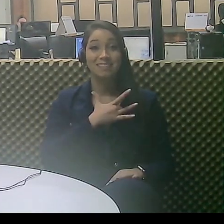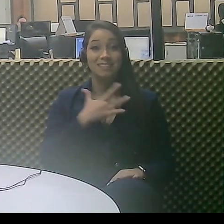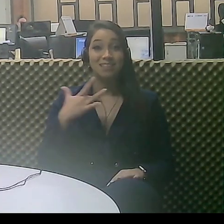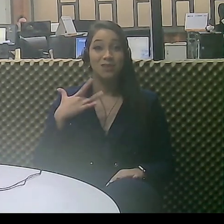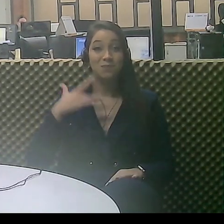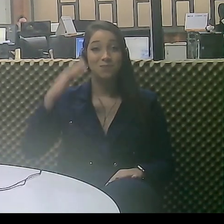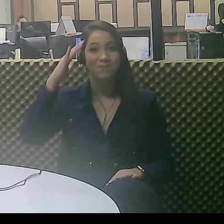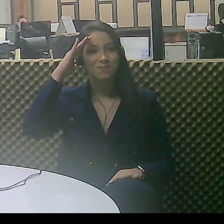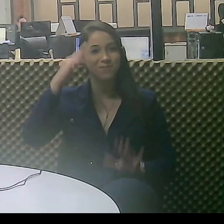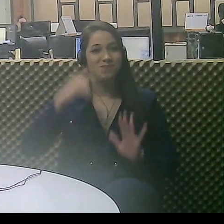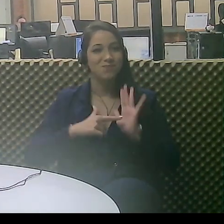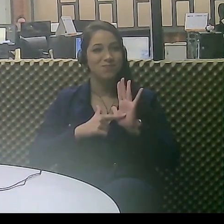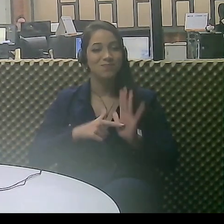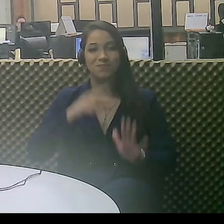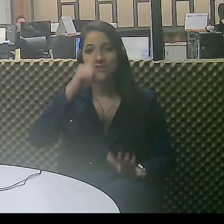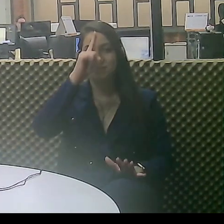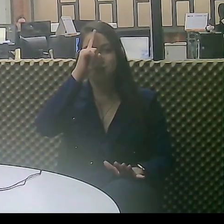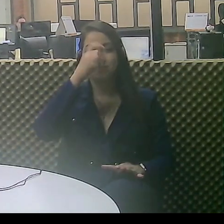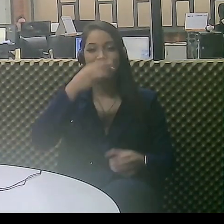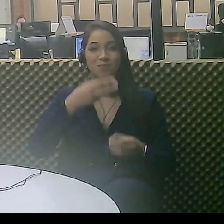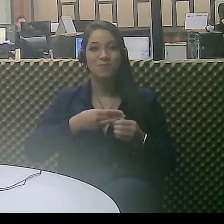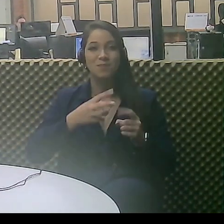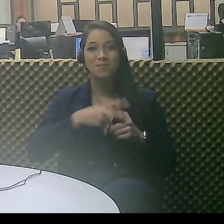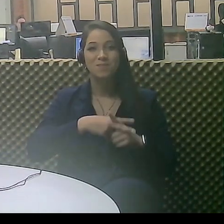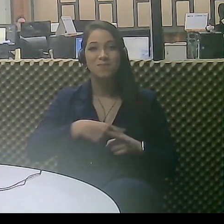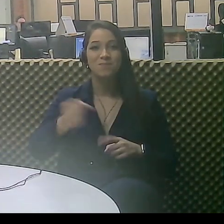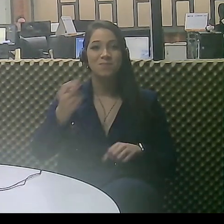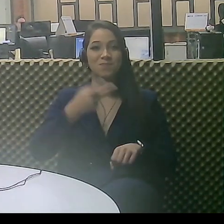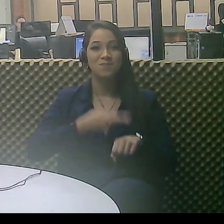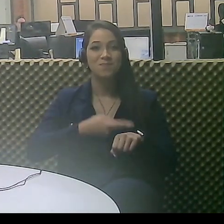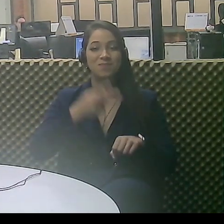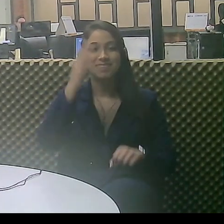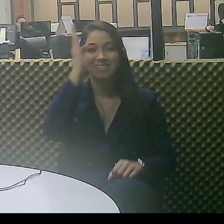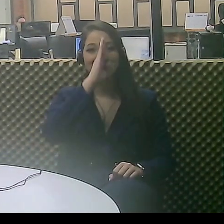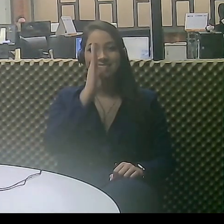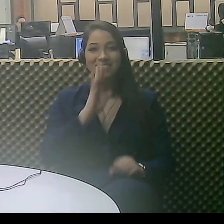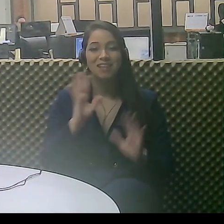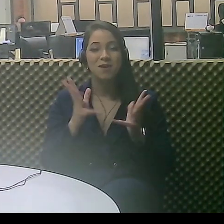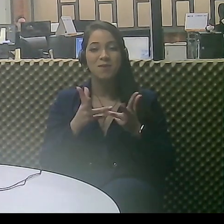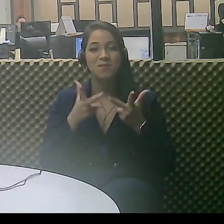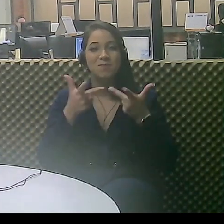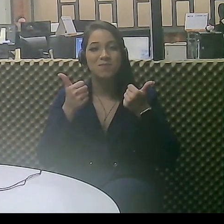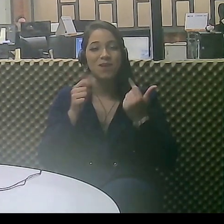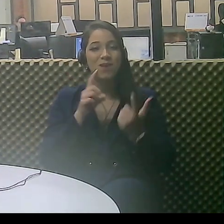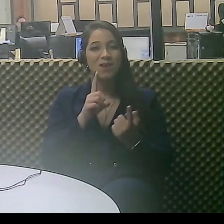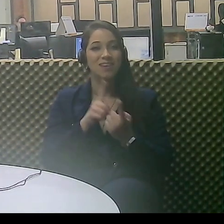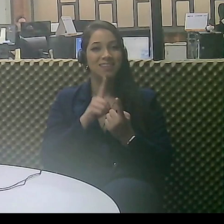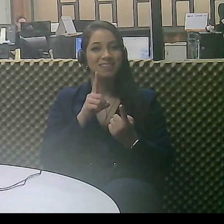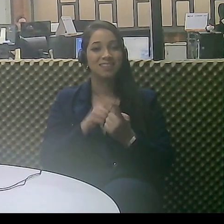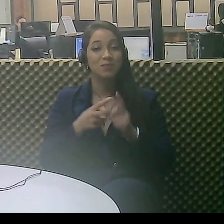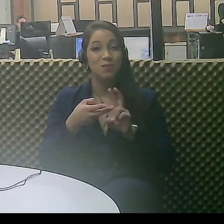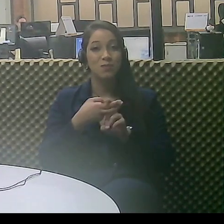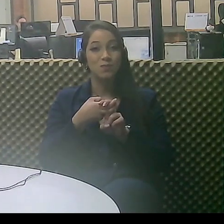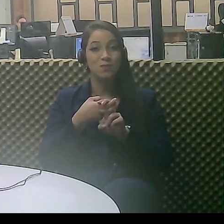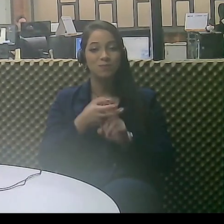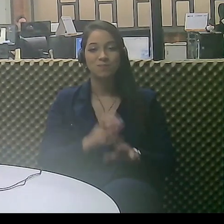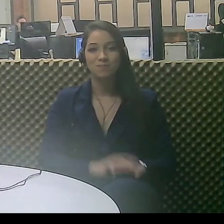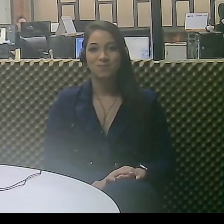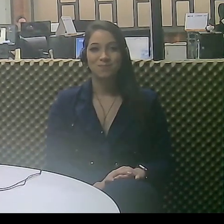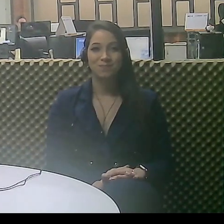destaque Hospital Municipal vence prêmio nacional que reconhece melhores práticas de atendimento pelo